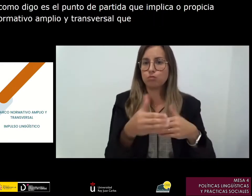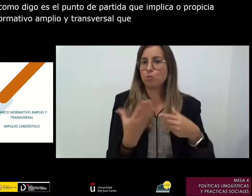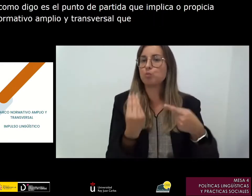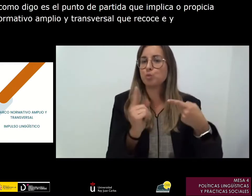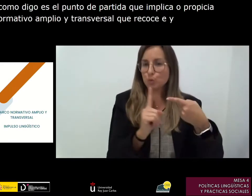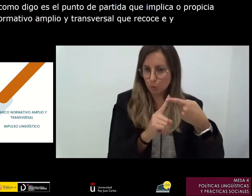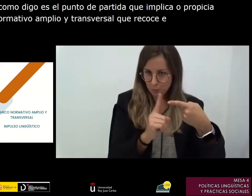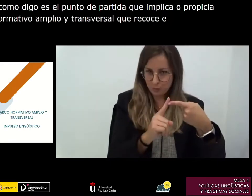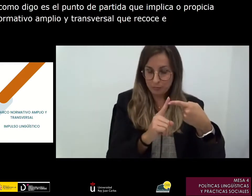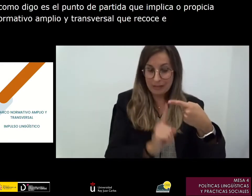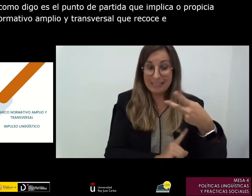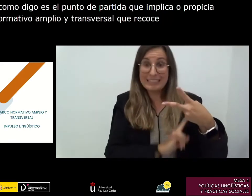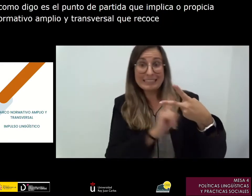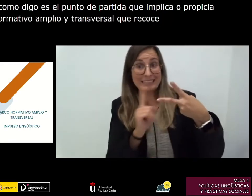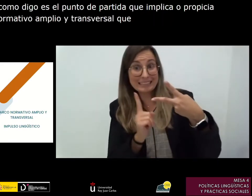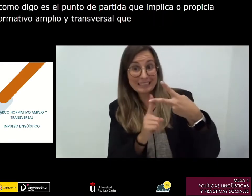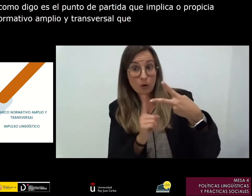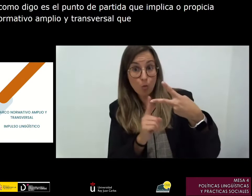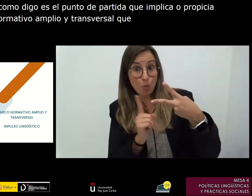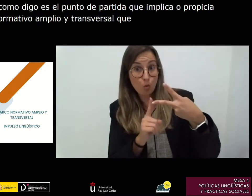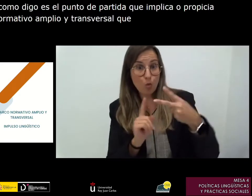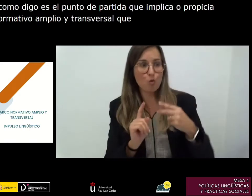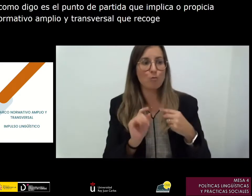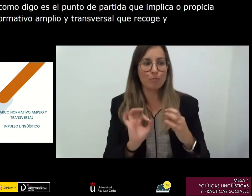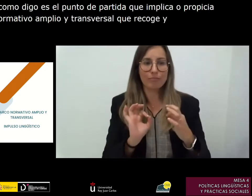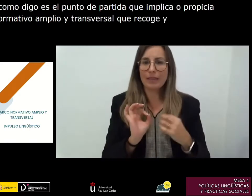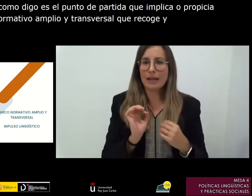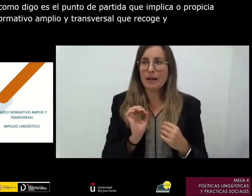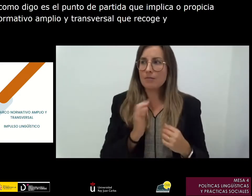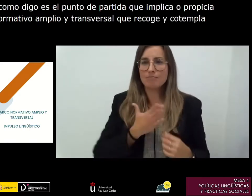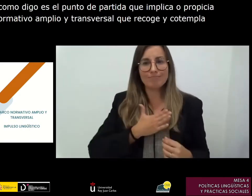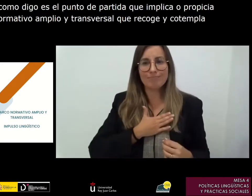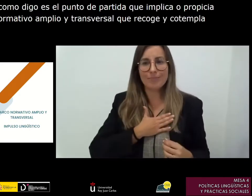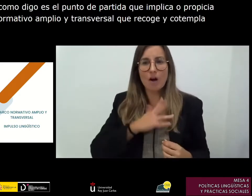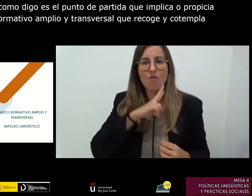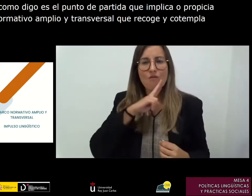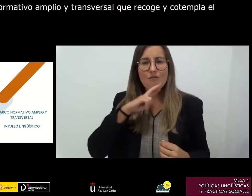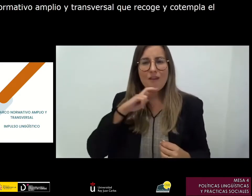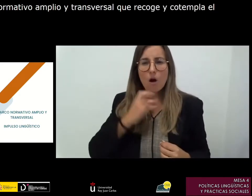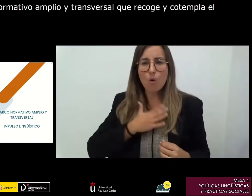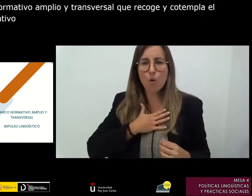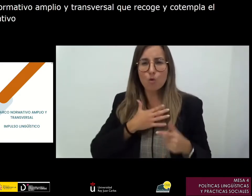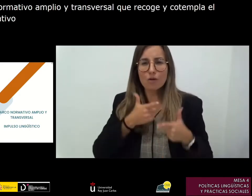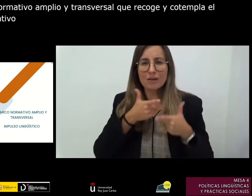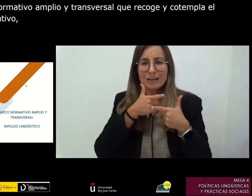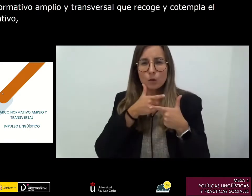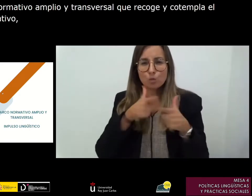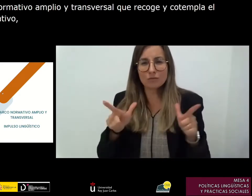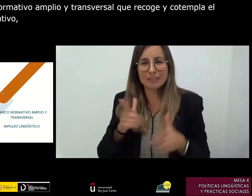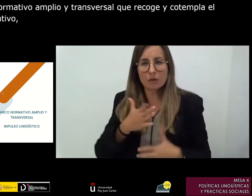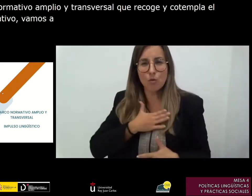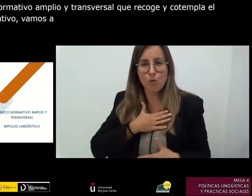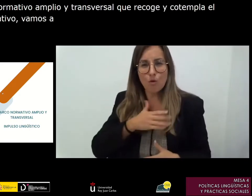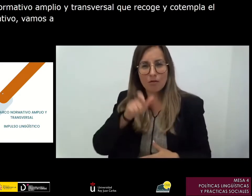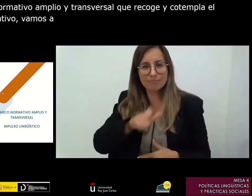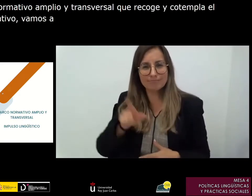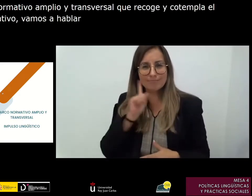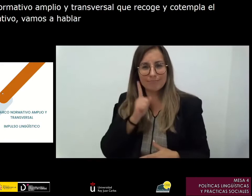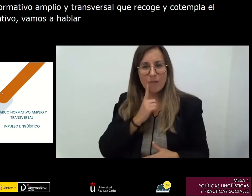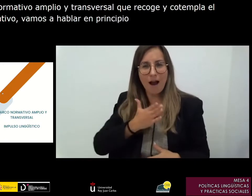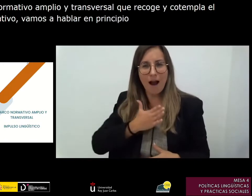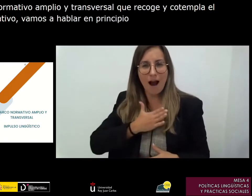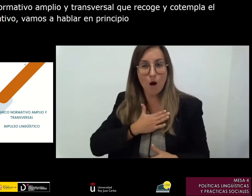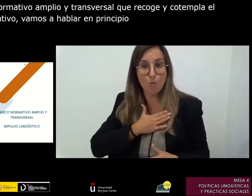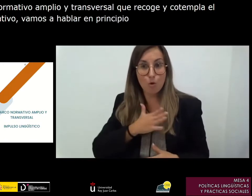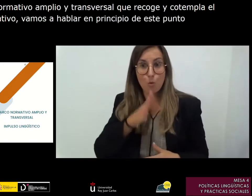estatutario. Vale, nos abre diferentes puertas y vamos a hablar en principio de este punto y también del valor de la lengua